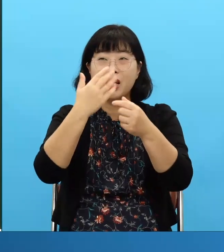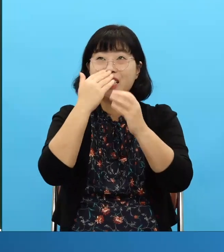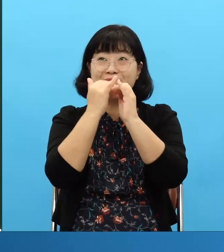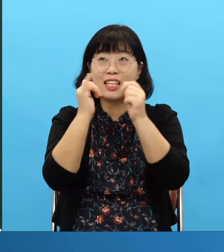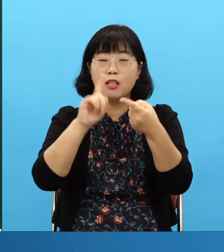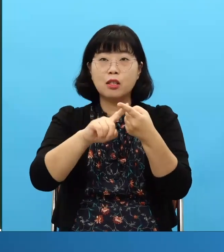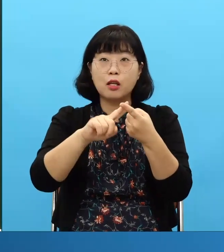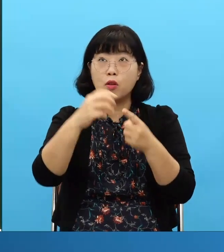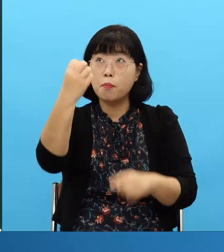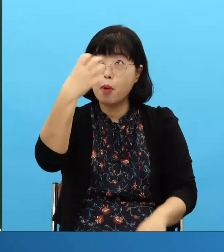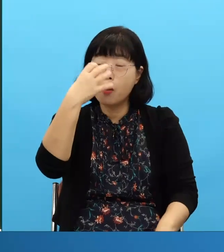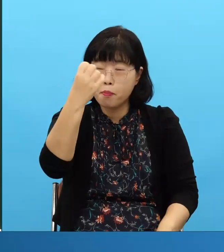le habló acerca de la iglesia